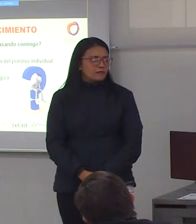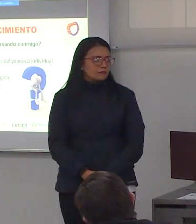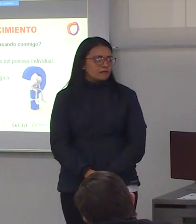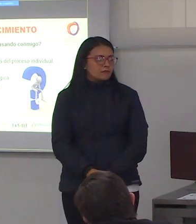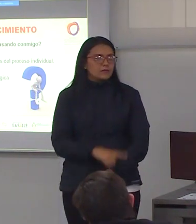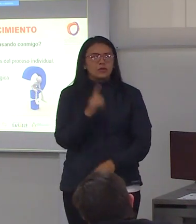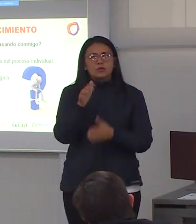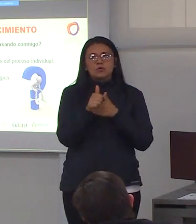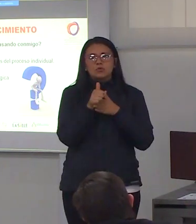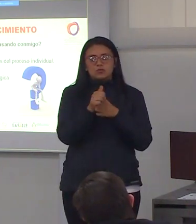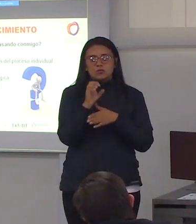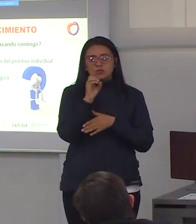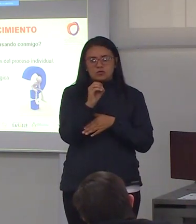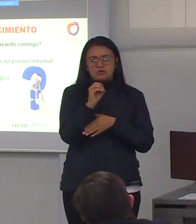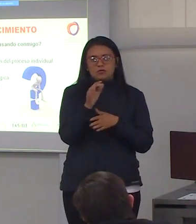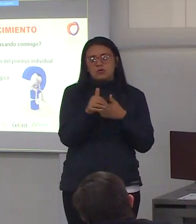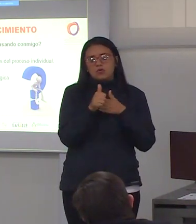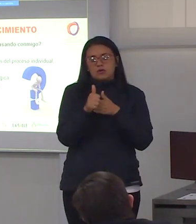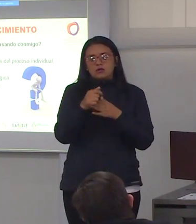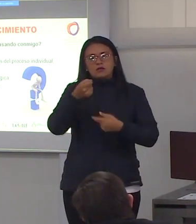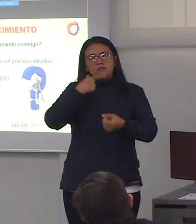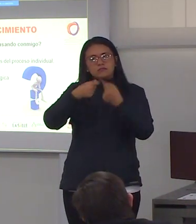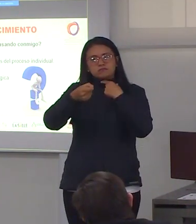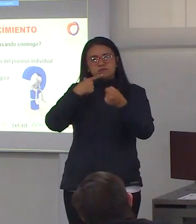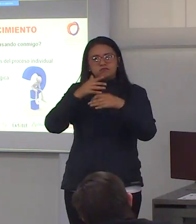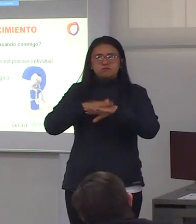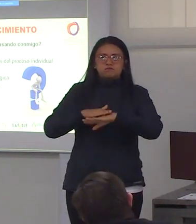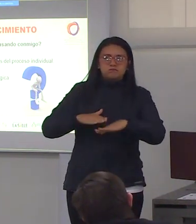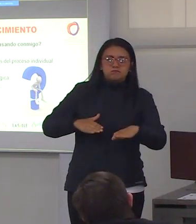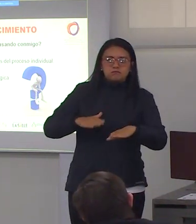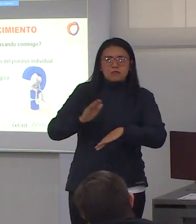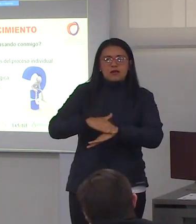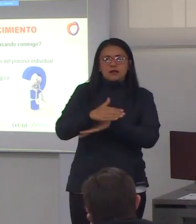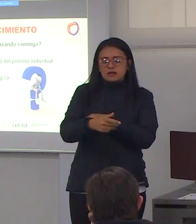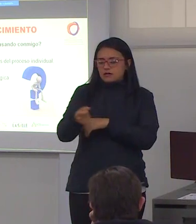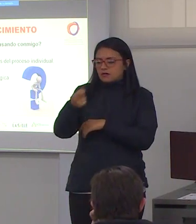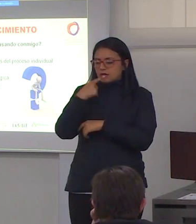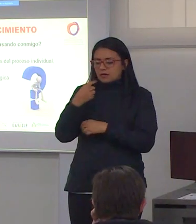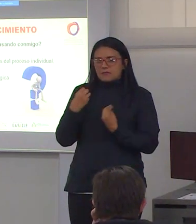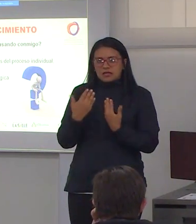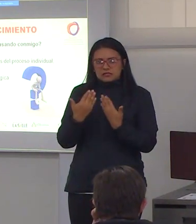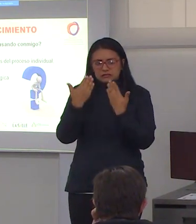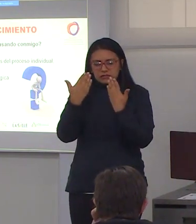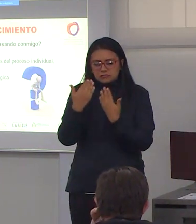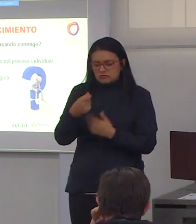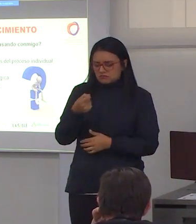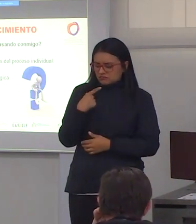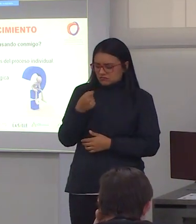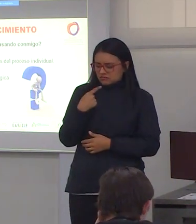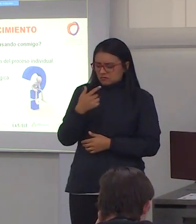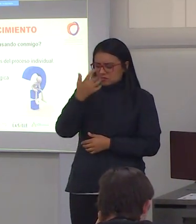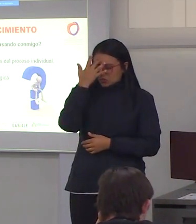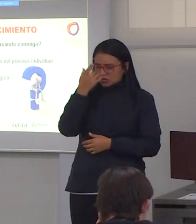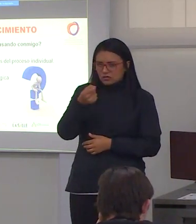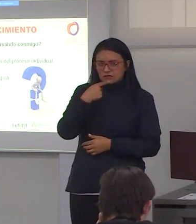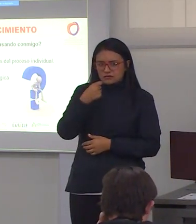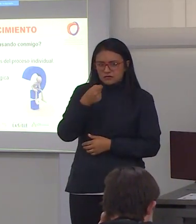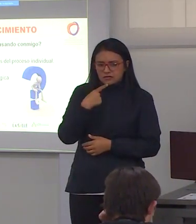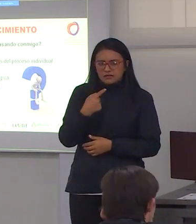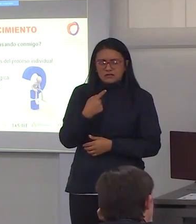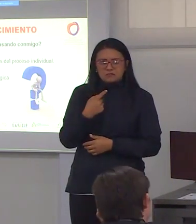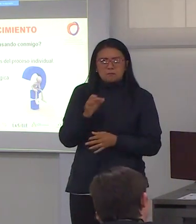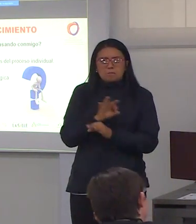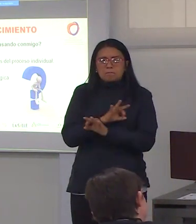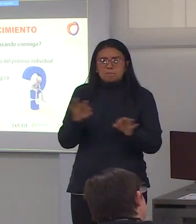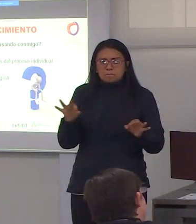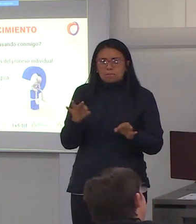hacemos orientación sobre fármacos explicando efectos qué hace para qué por qué se lo está tomando que